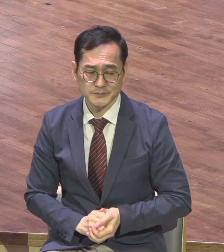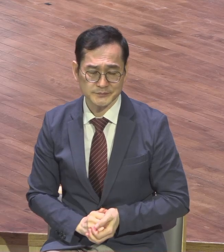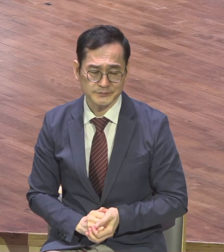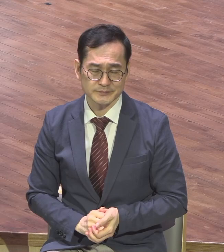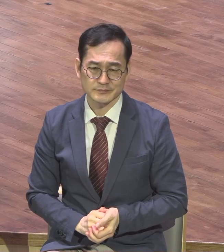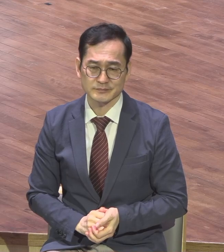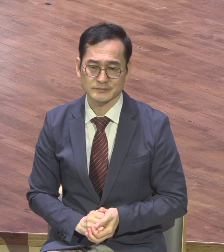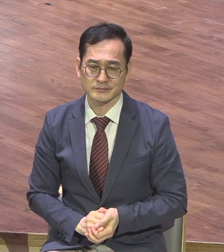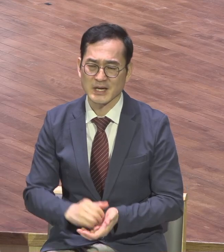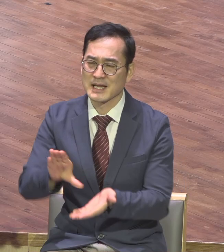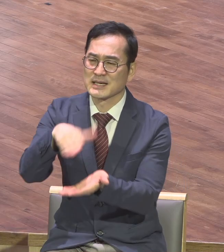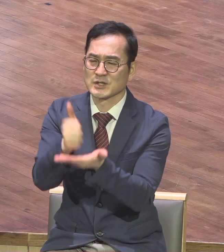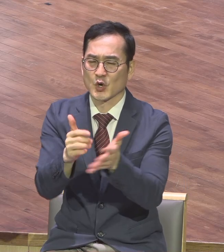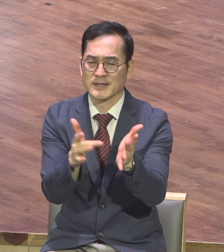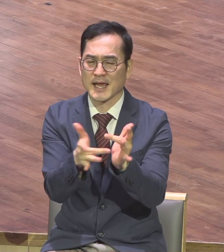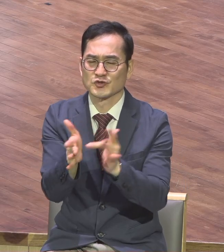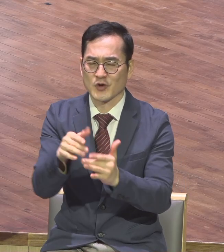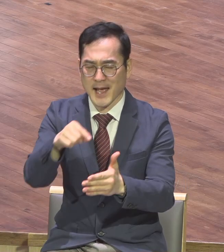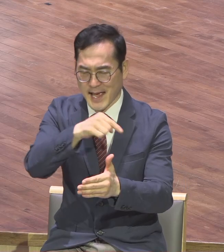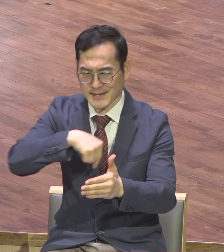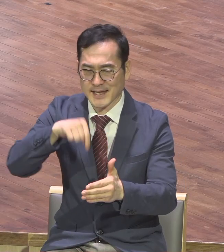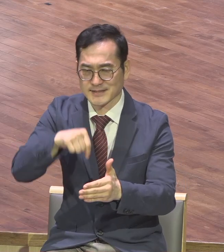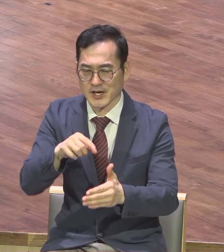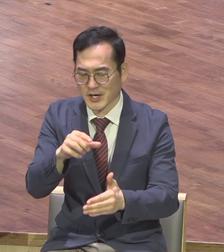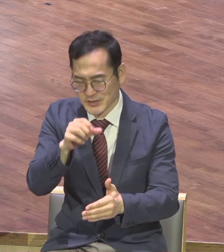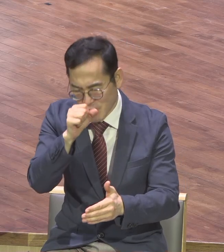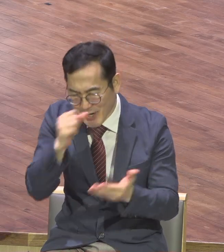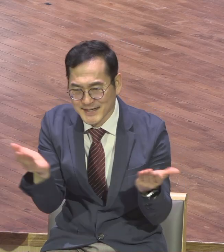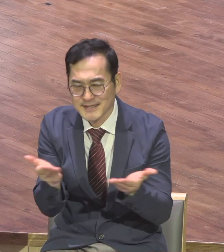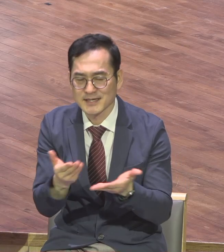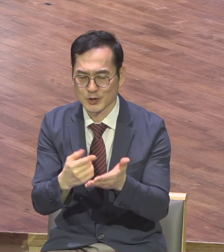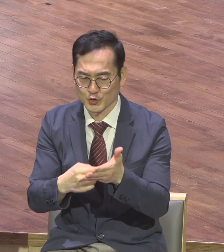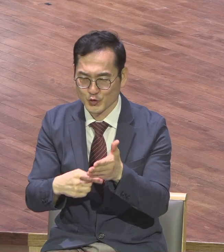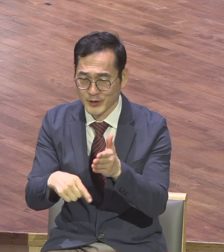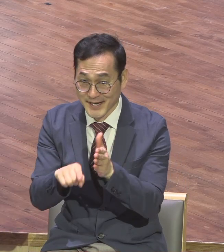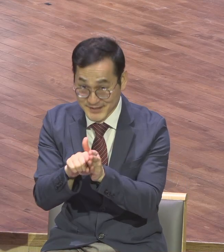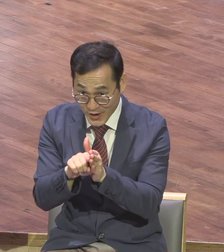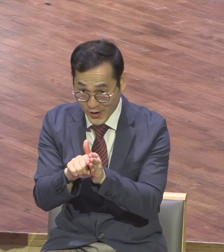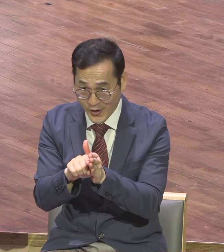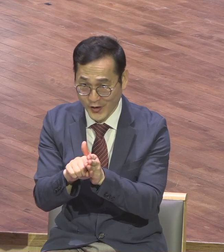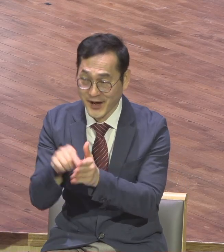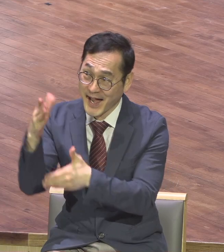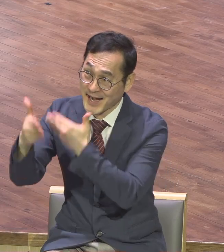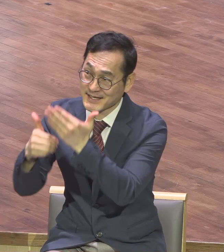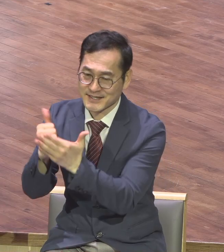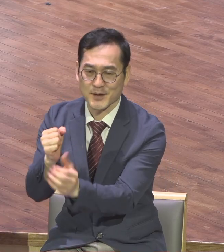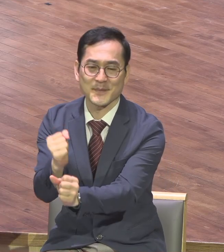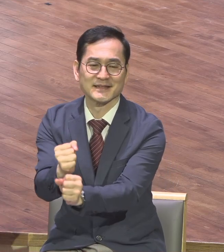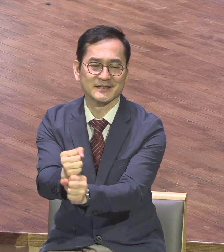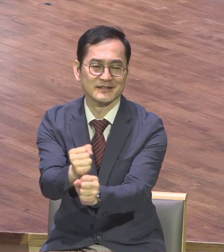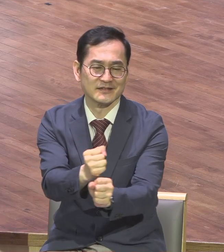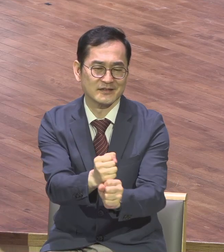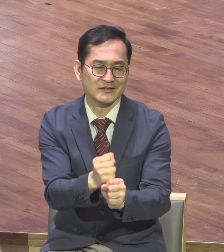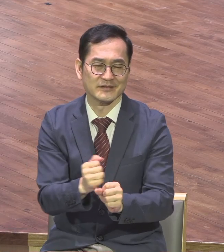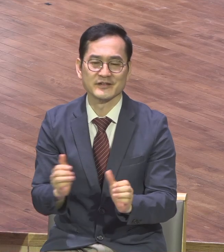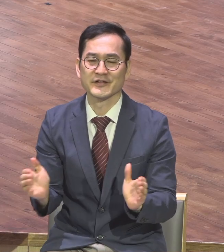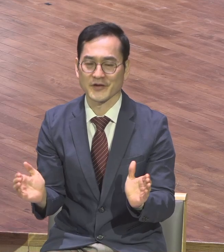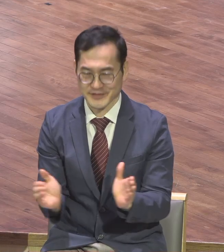바라 그리스도 예수 안에서 선한 일을 위하여 지으심을 받았다.